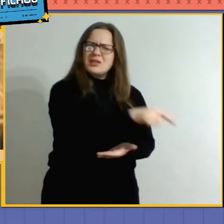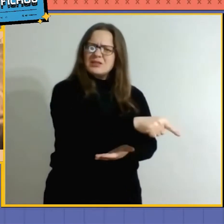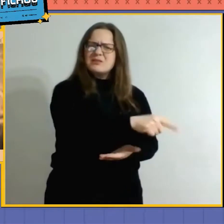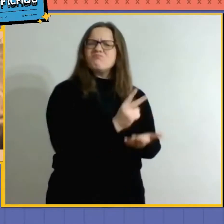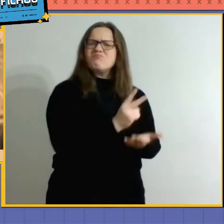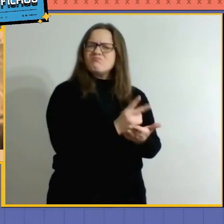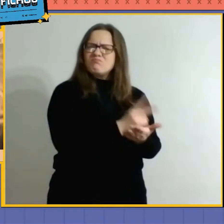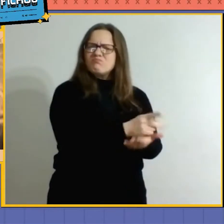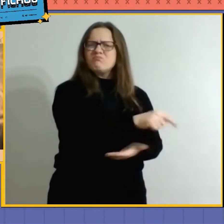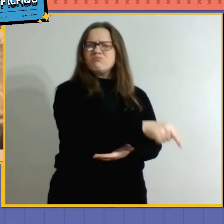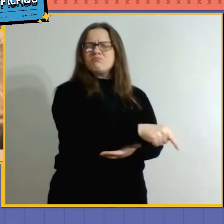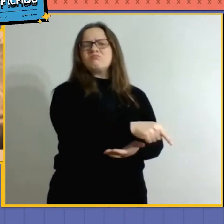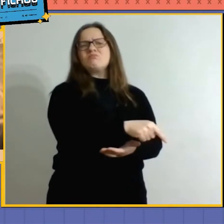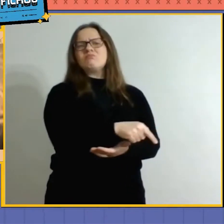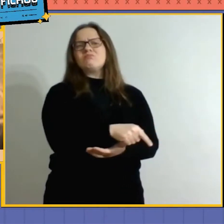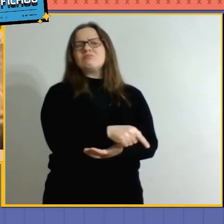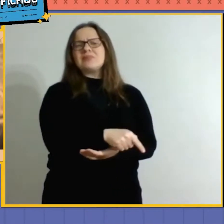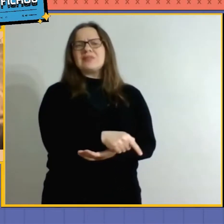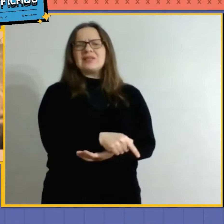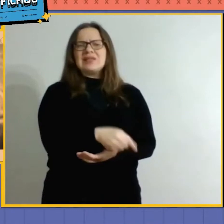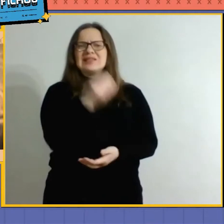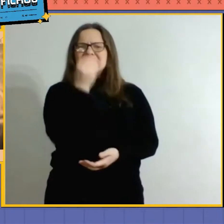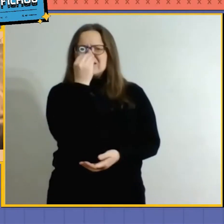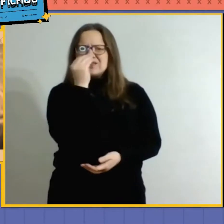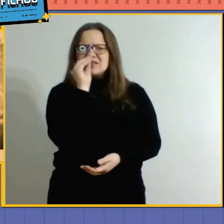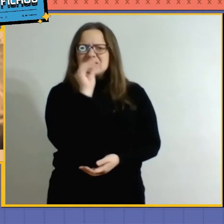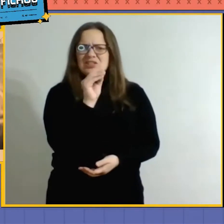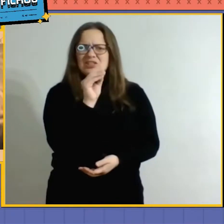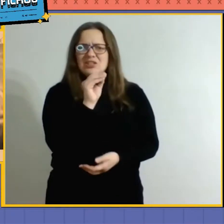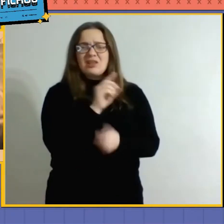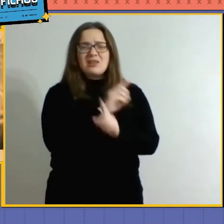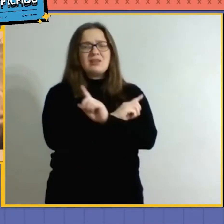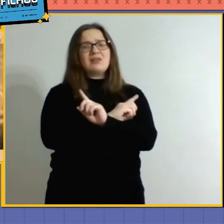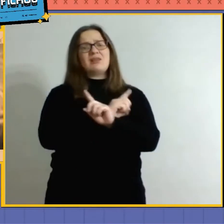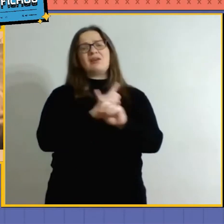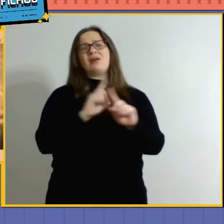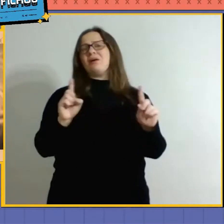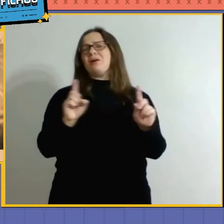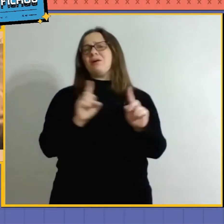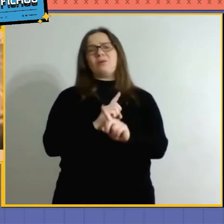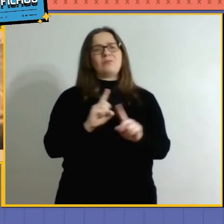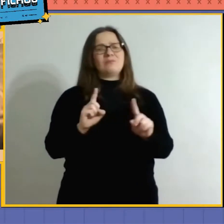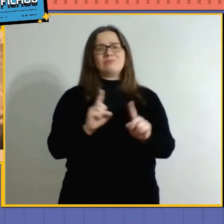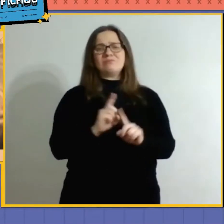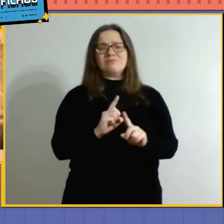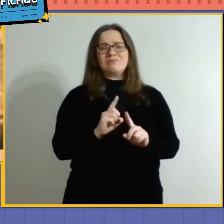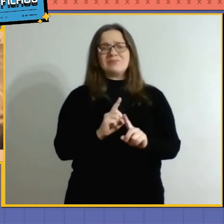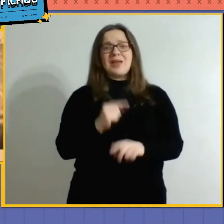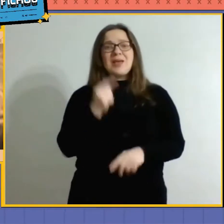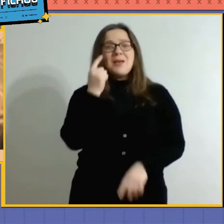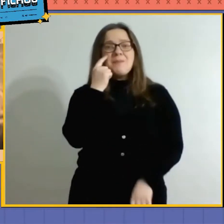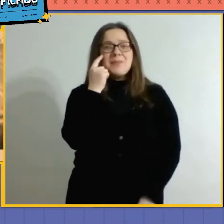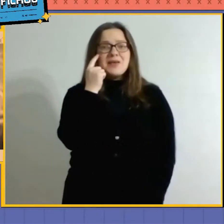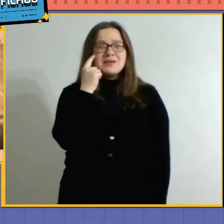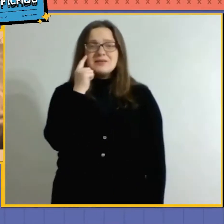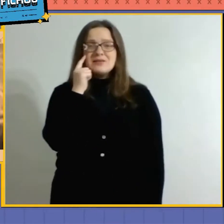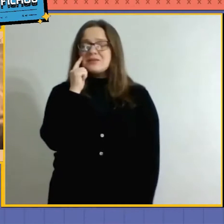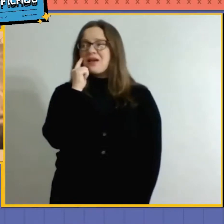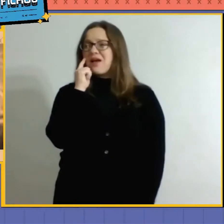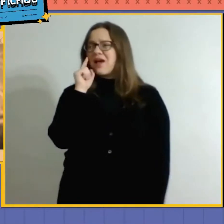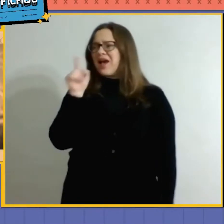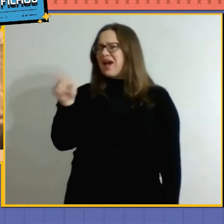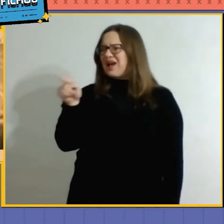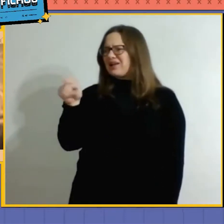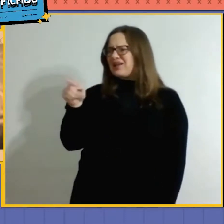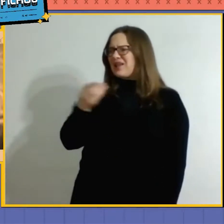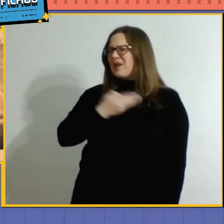parênteses Não desista de ninguém aquele seu amigo que eventualmente faz bullying com você que te prejudica que te deixa ansioso